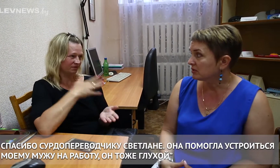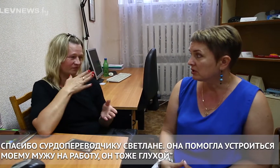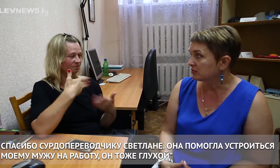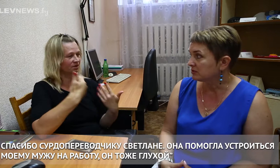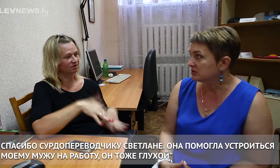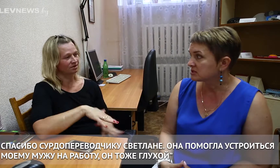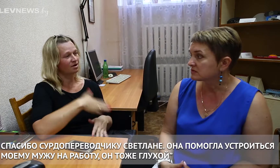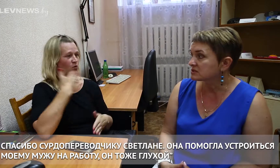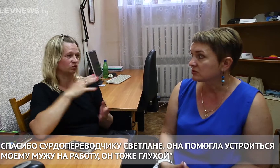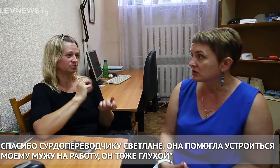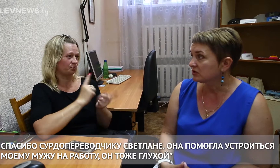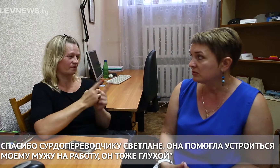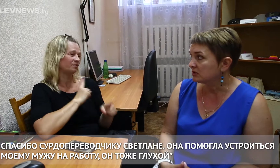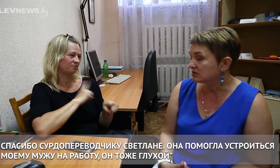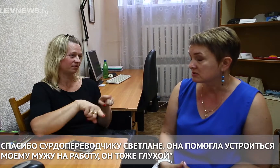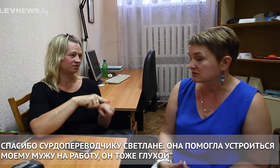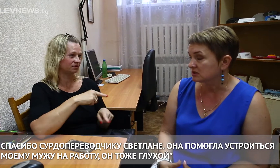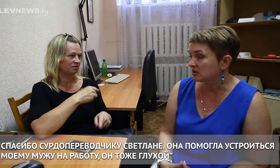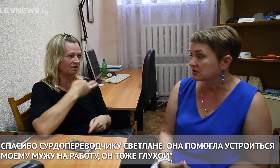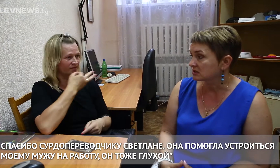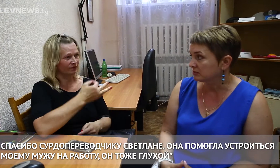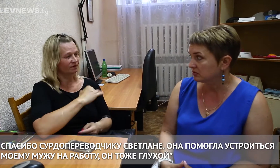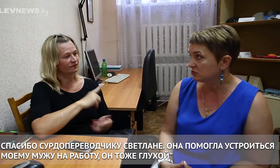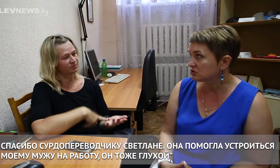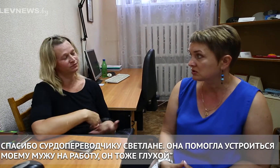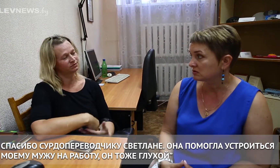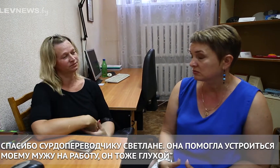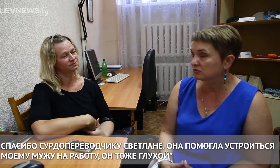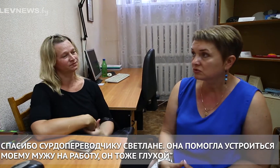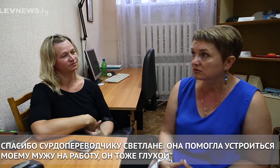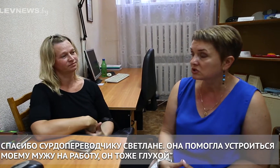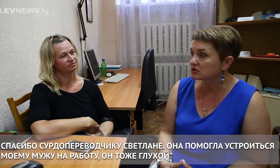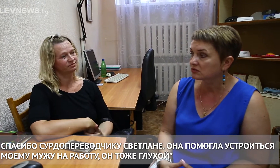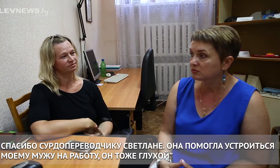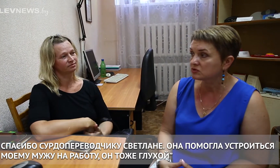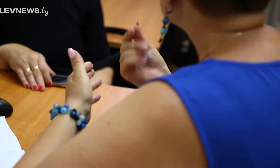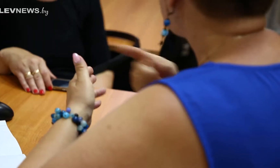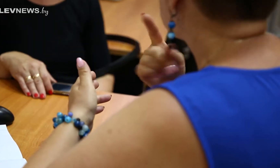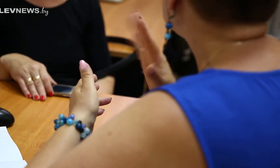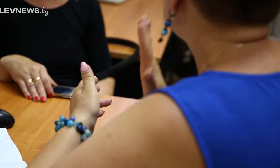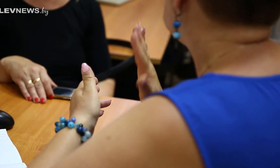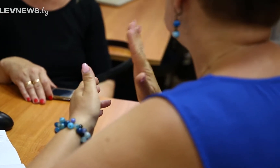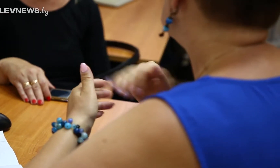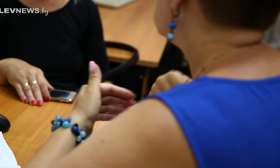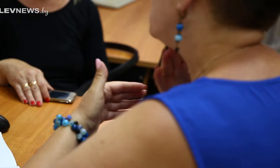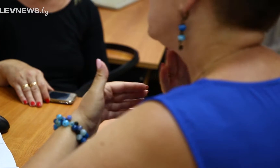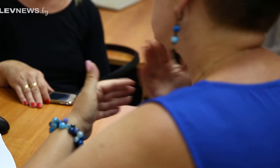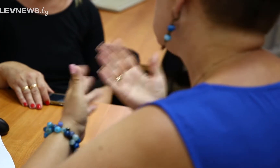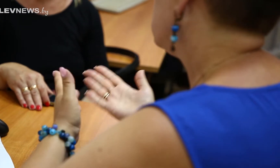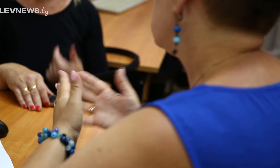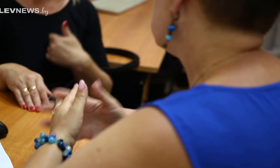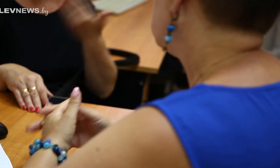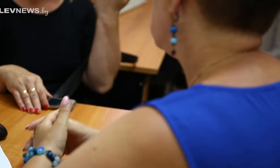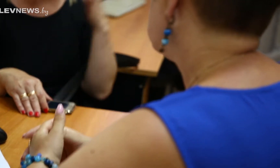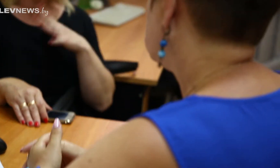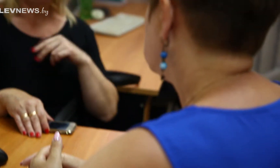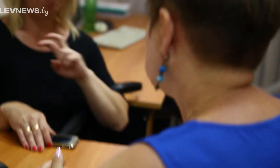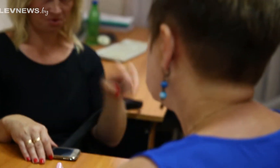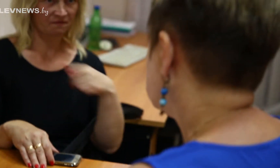понимаю, переписывается, много времени теряется, а переводчик много решает вопросов, помогает. Я звоню и на связи